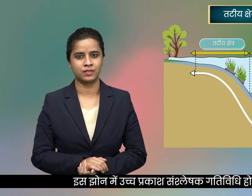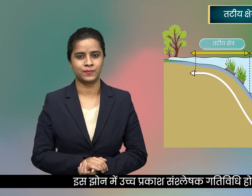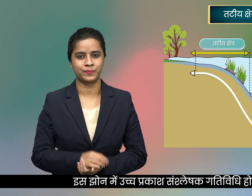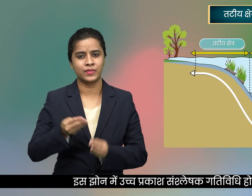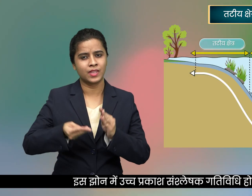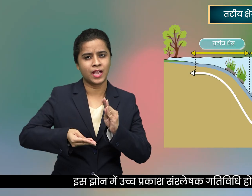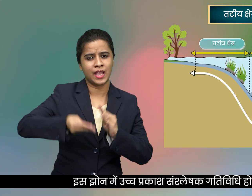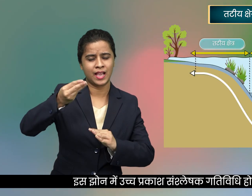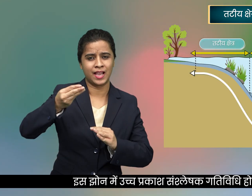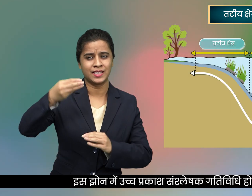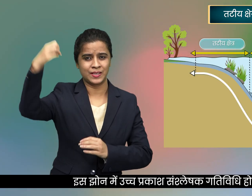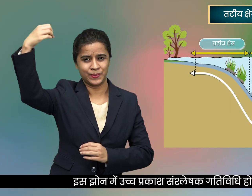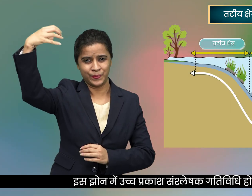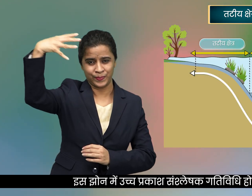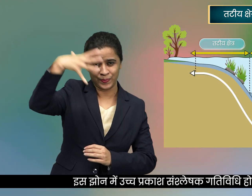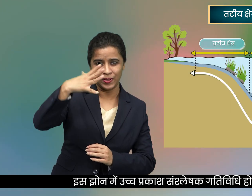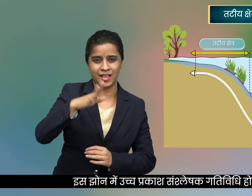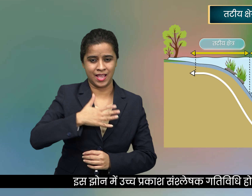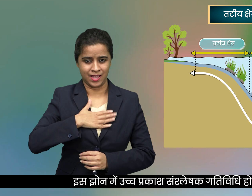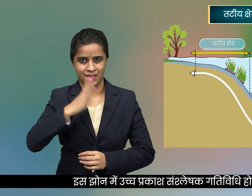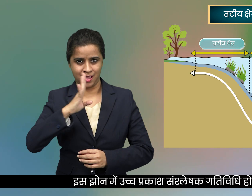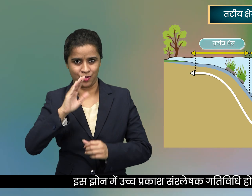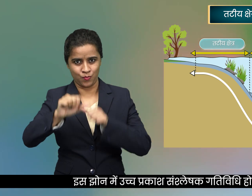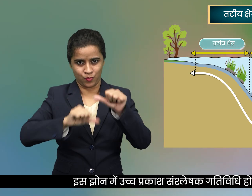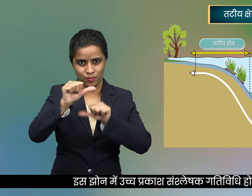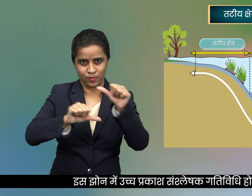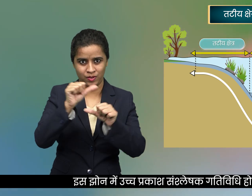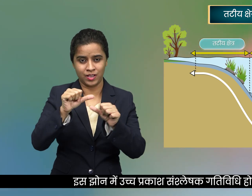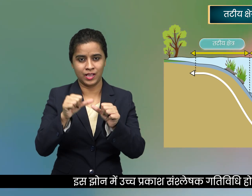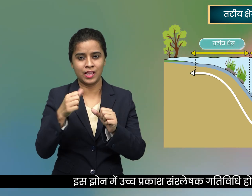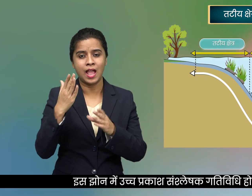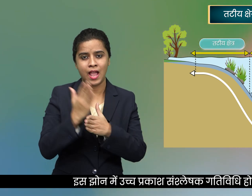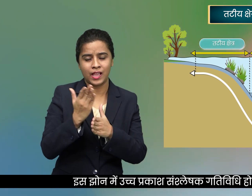इस ज़ोन में उच्च प्रकाश संश्लेषक गतिविधि होती है।